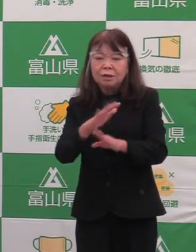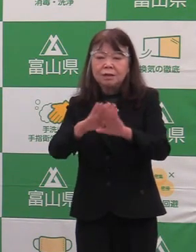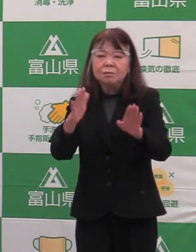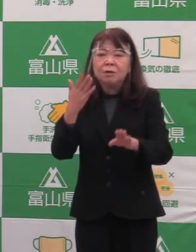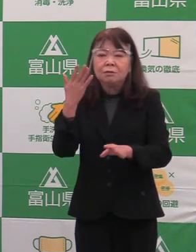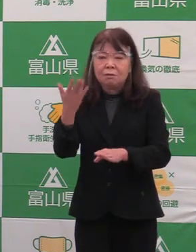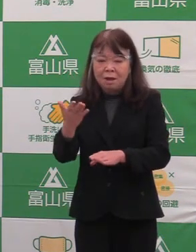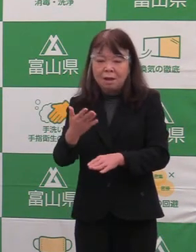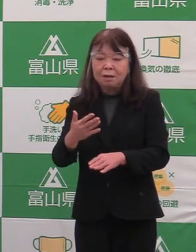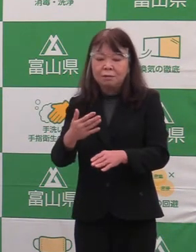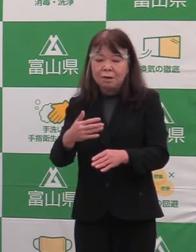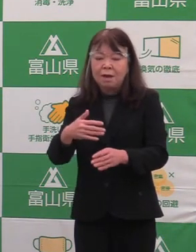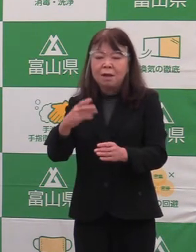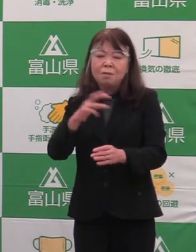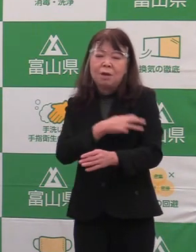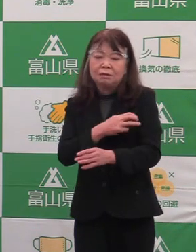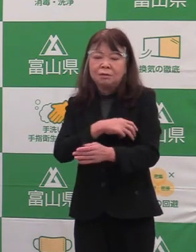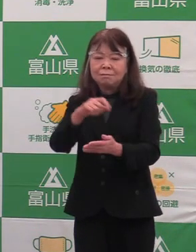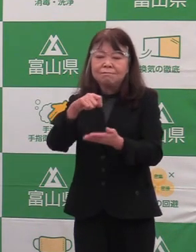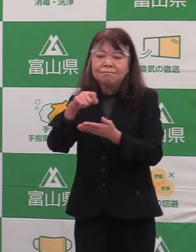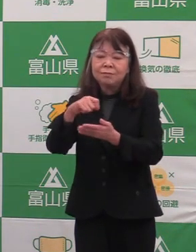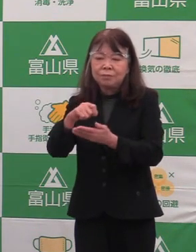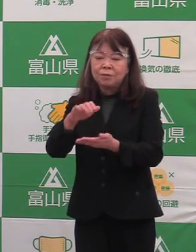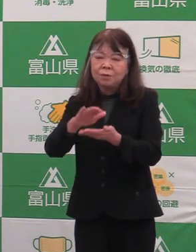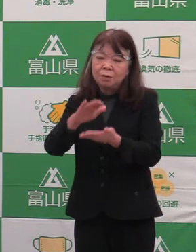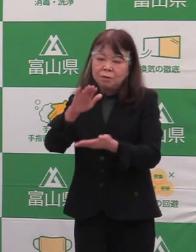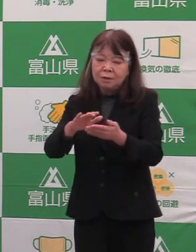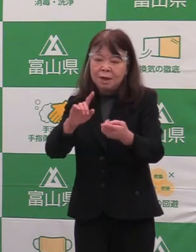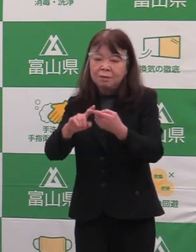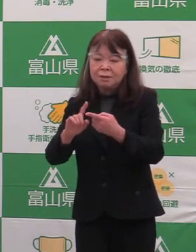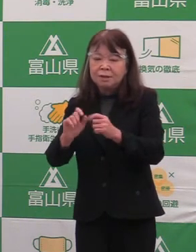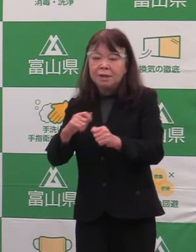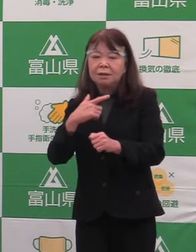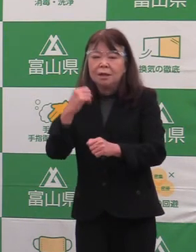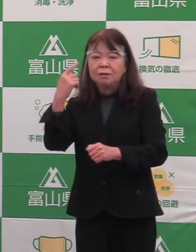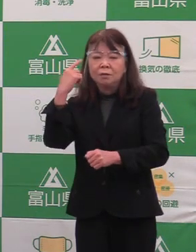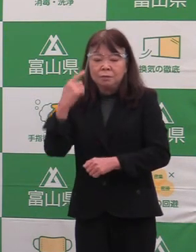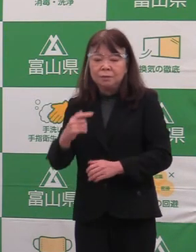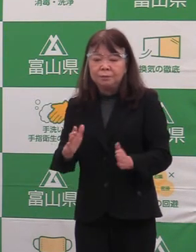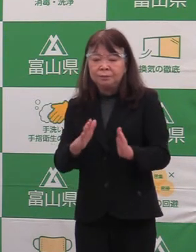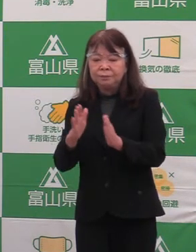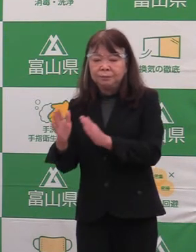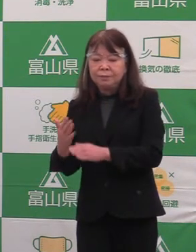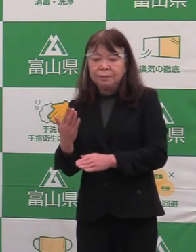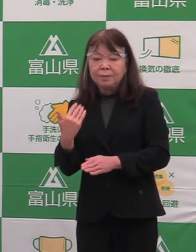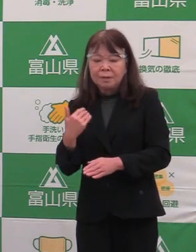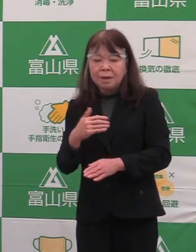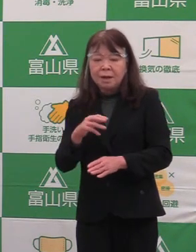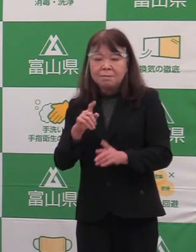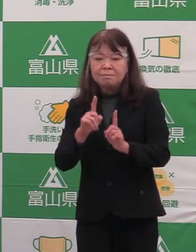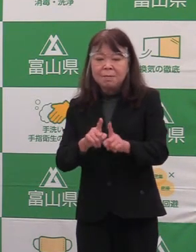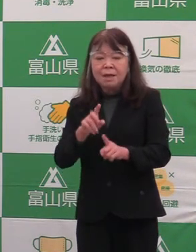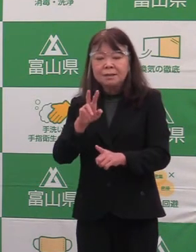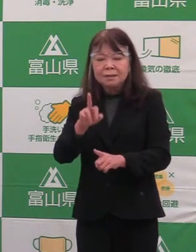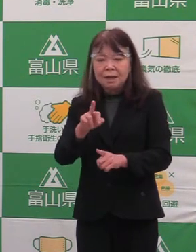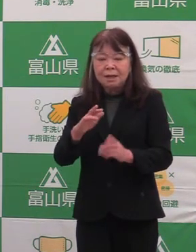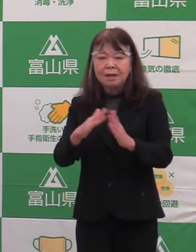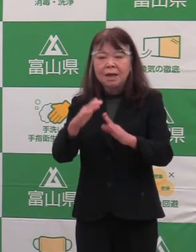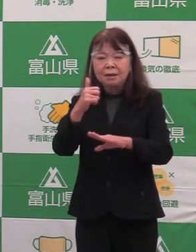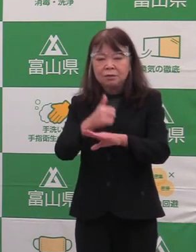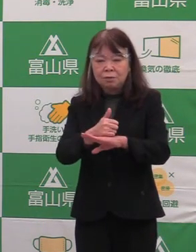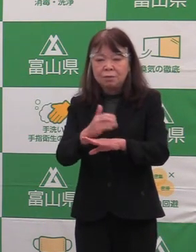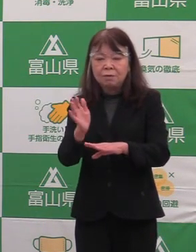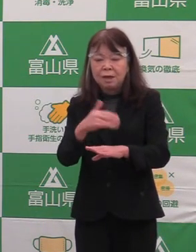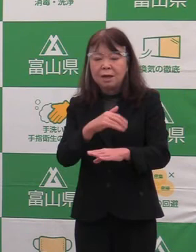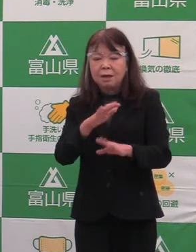ただきたいと考えます。 あと最後にですね、先ほど世界庁のぶら下がりで5歳から11歳のワクチン接種のお話があり